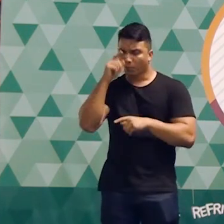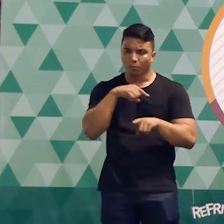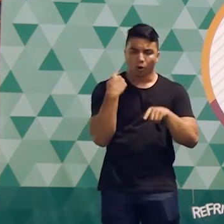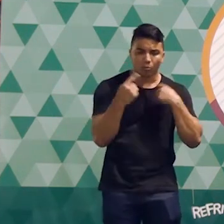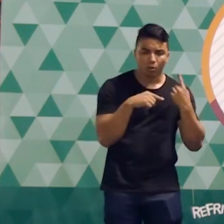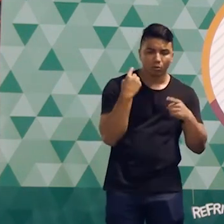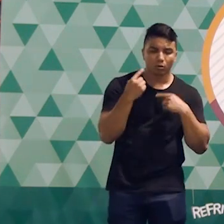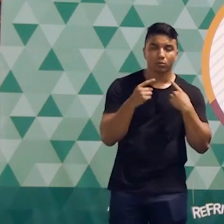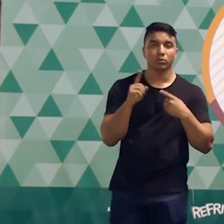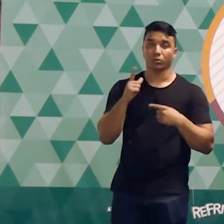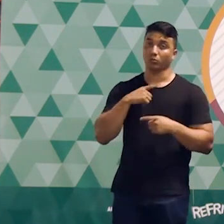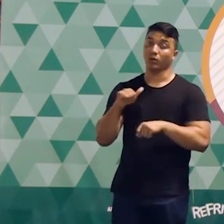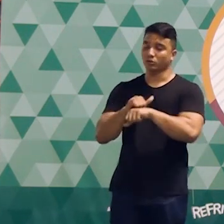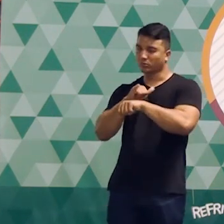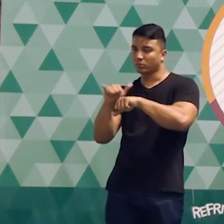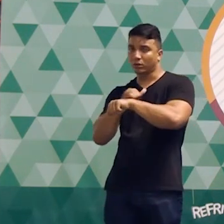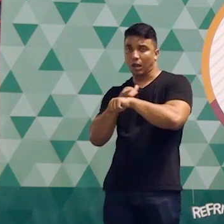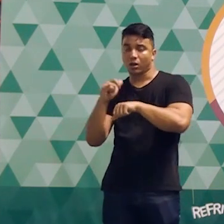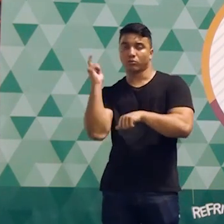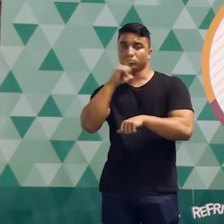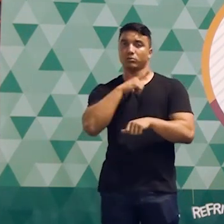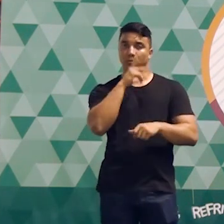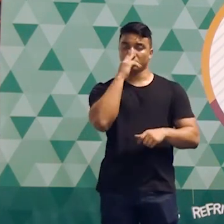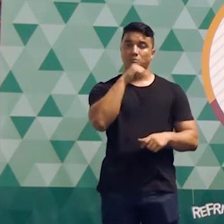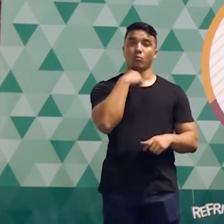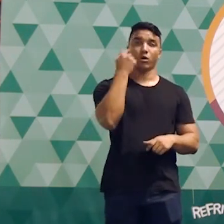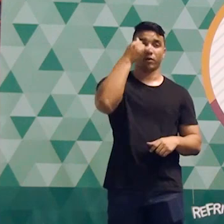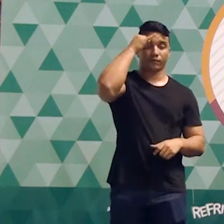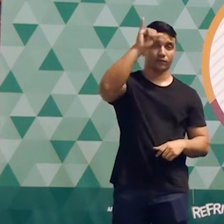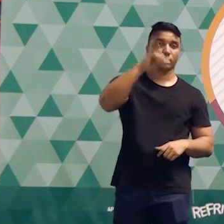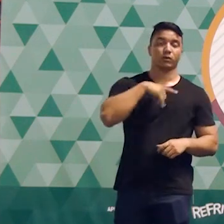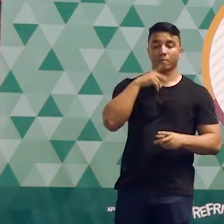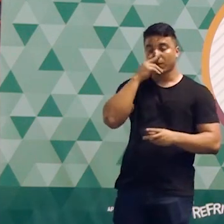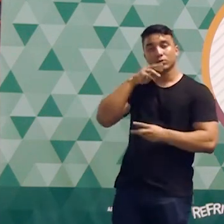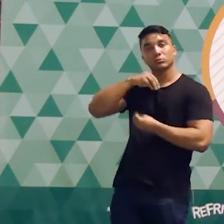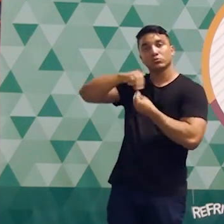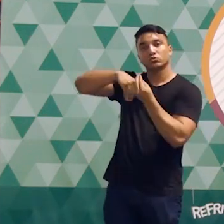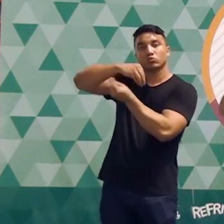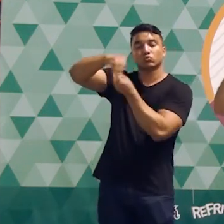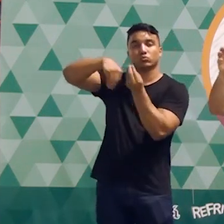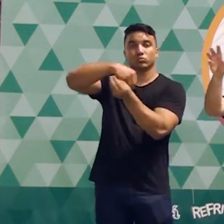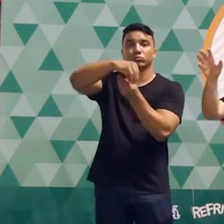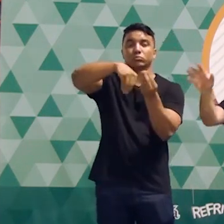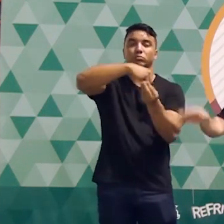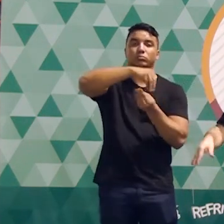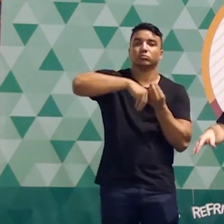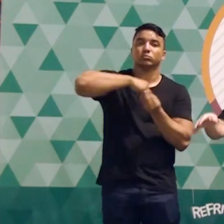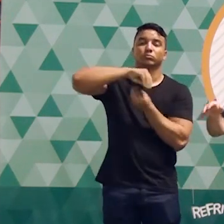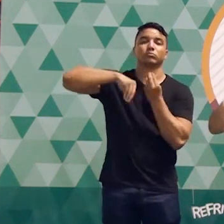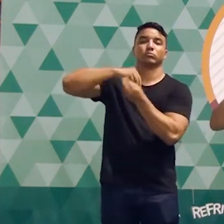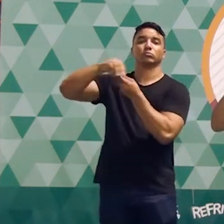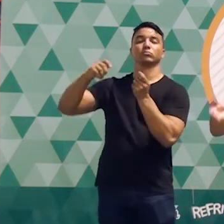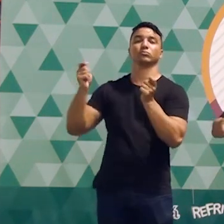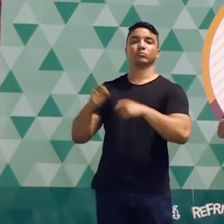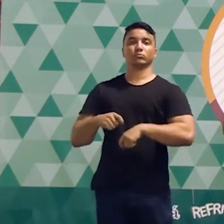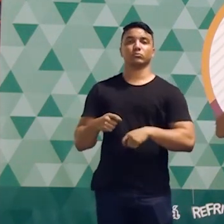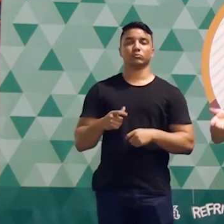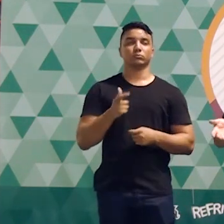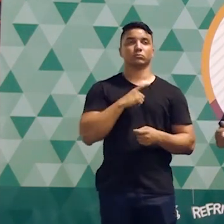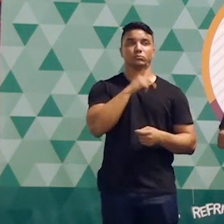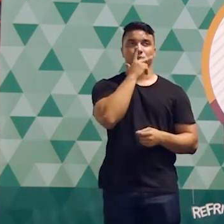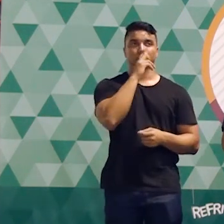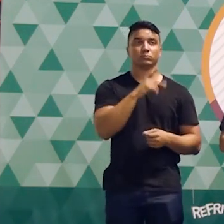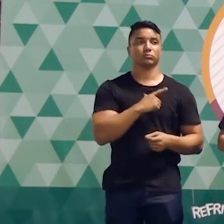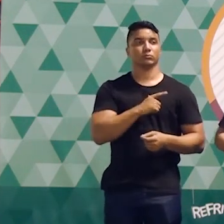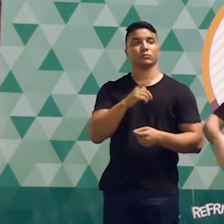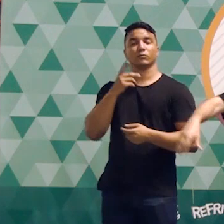morre mais, porque hoje nós temos técnicas que fazem com que elas não morram. Mas tu mistura plantio de árvore, plantio de vegetais,